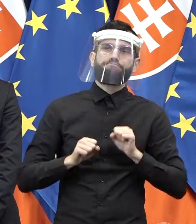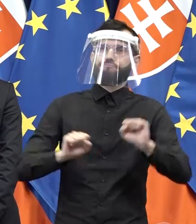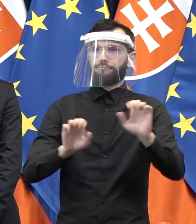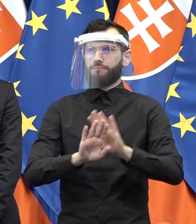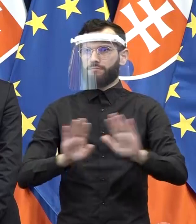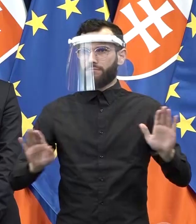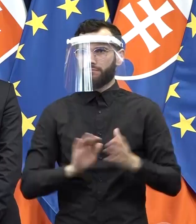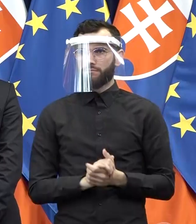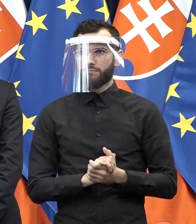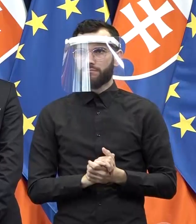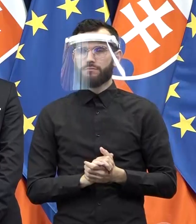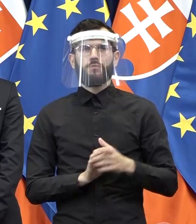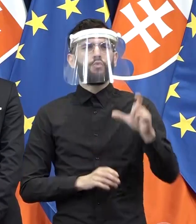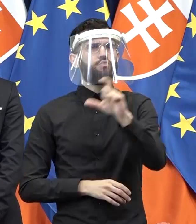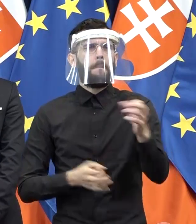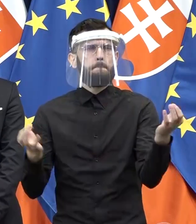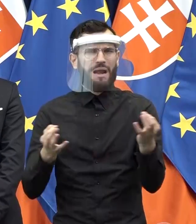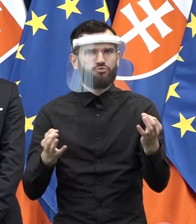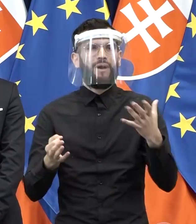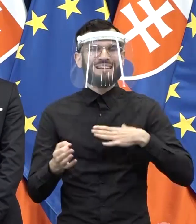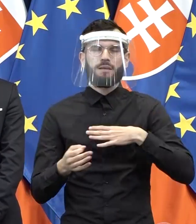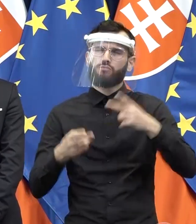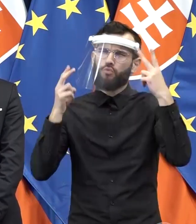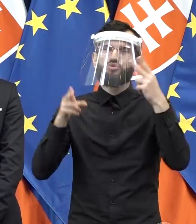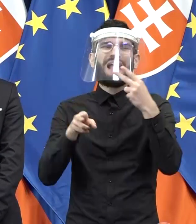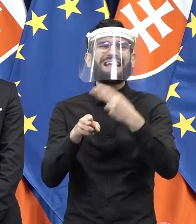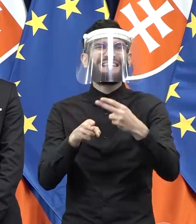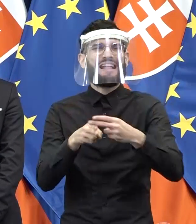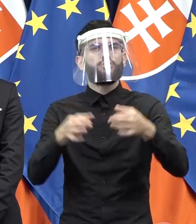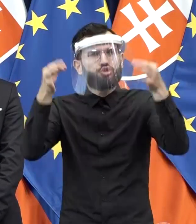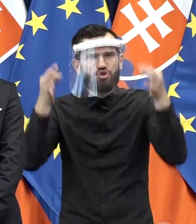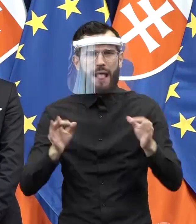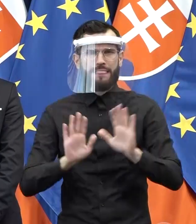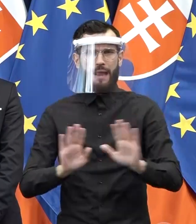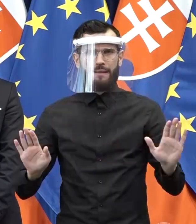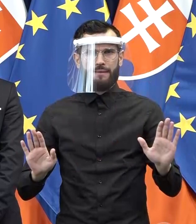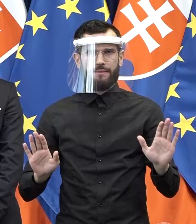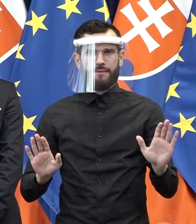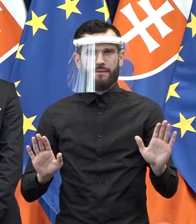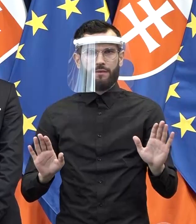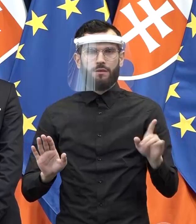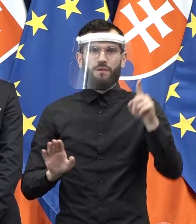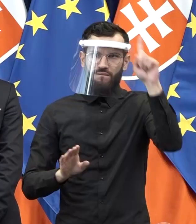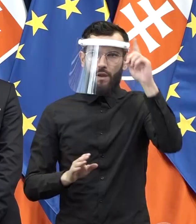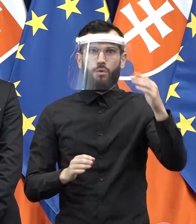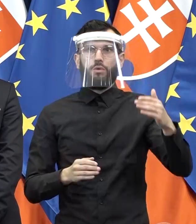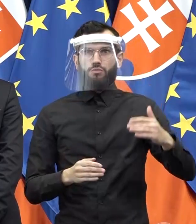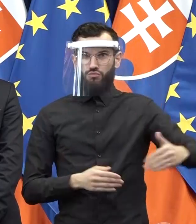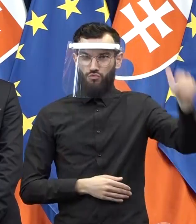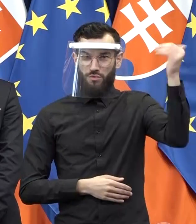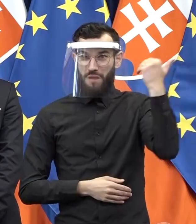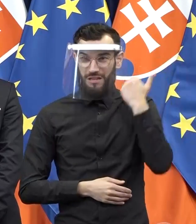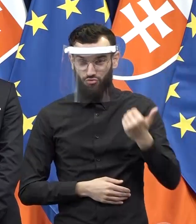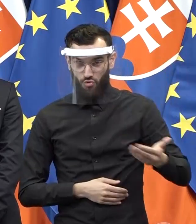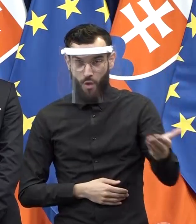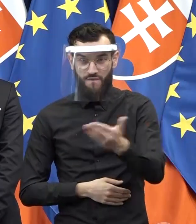najmä z dôvodu, aby sme dodržiavali ten hygienický štandard. Nie je najmenší dôvod, aby s dospelým človekom schopným